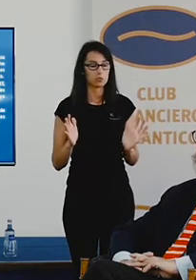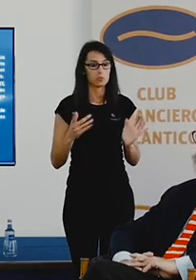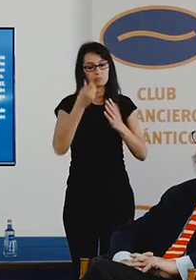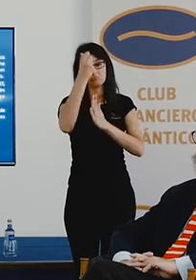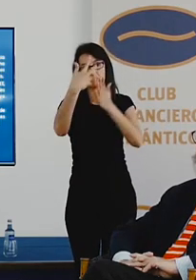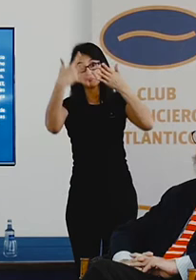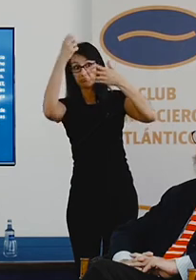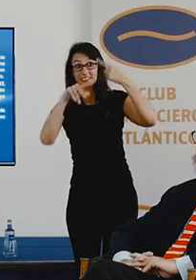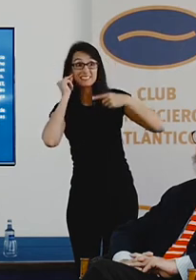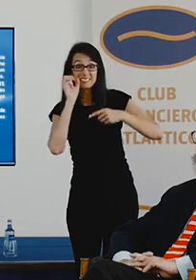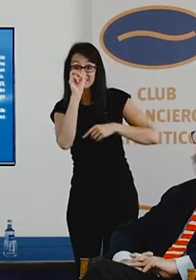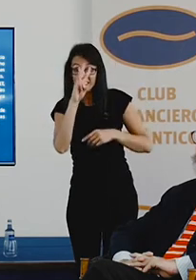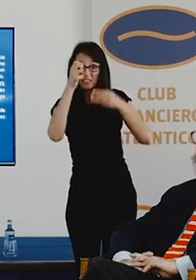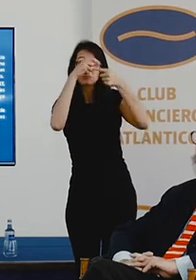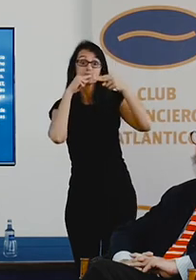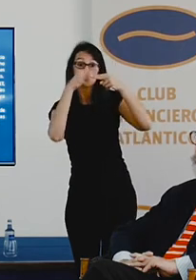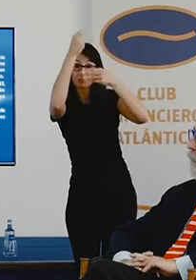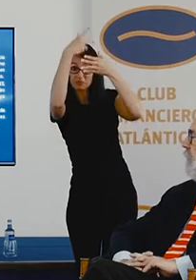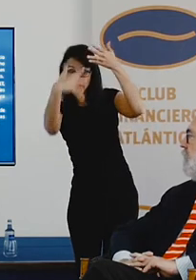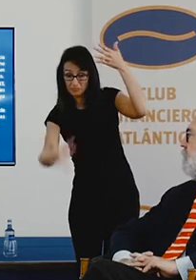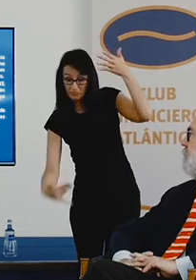estas chicas son las que van a venir.